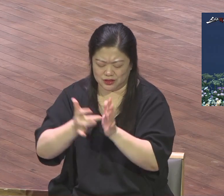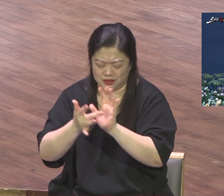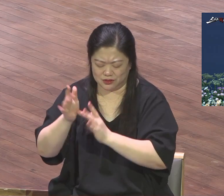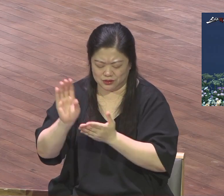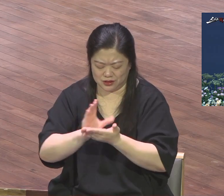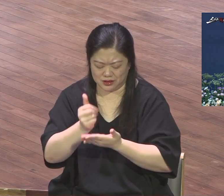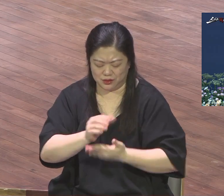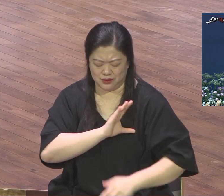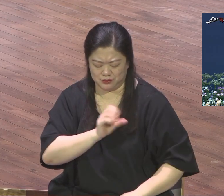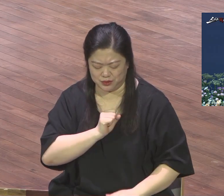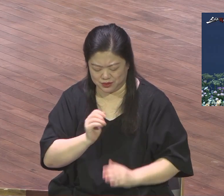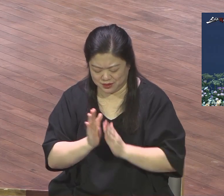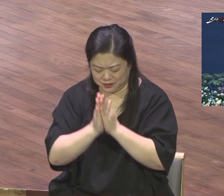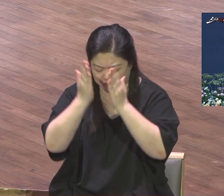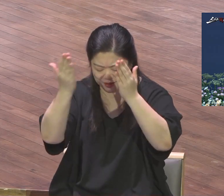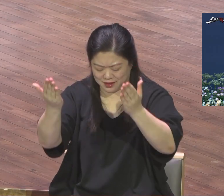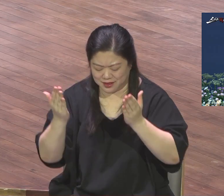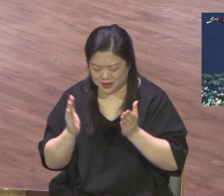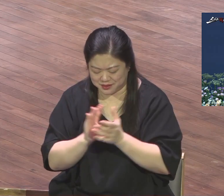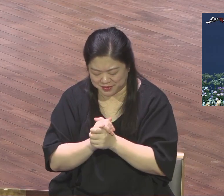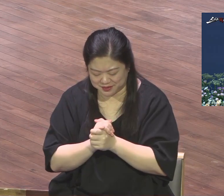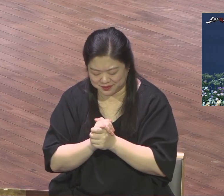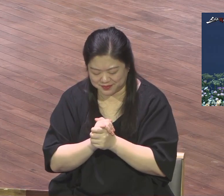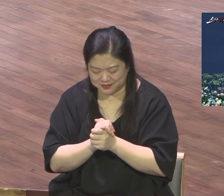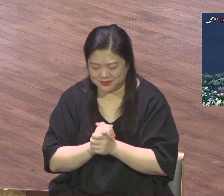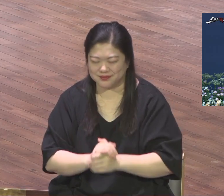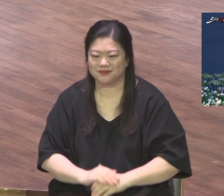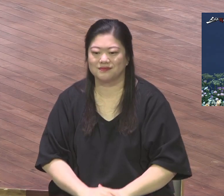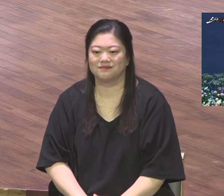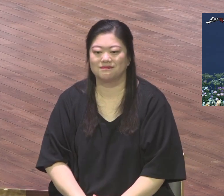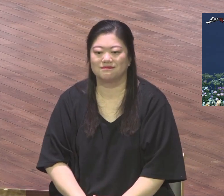그리스도 이름으로 기도드리옵나이다. 아멘.